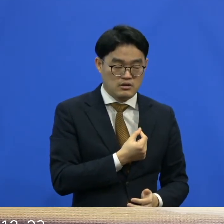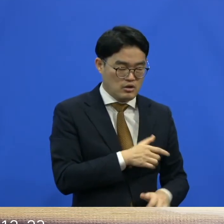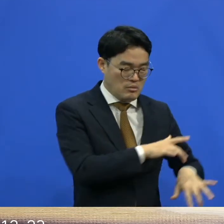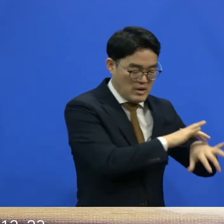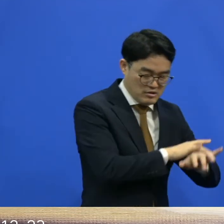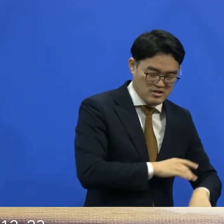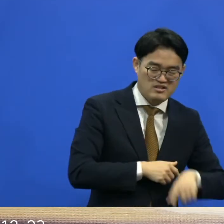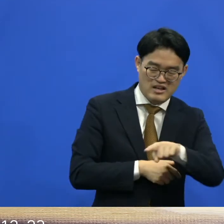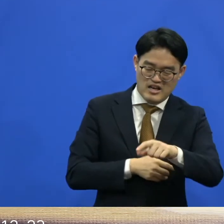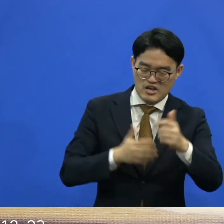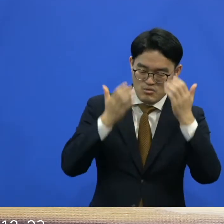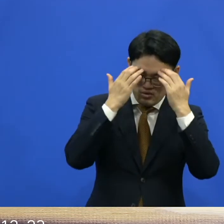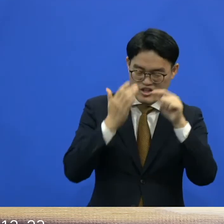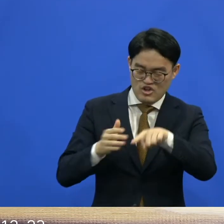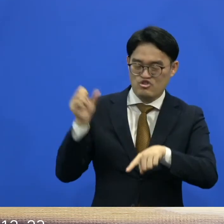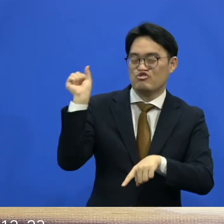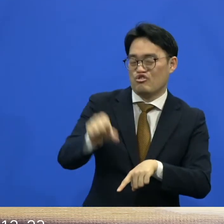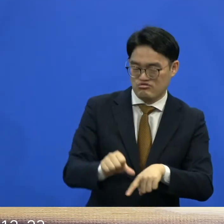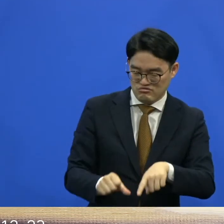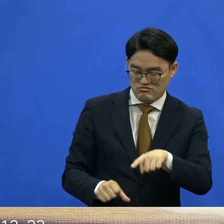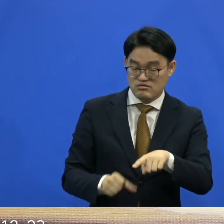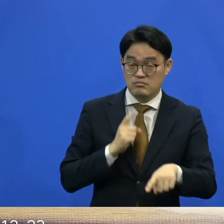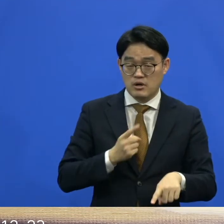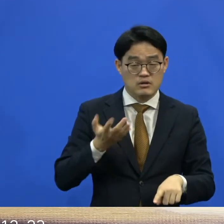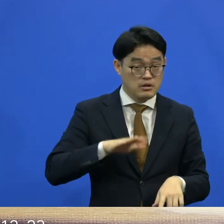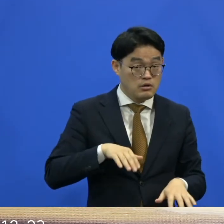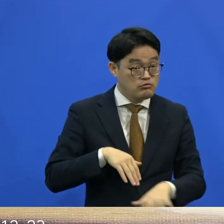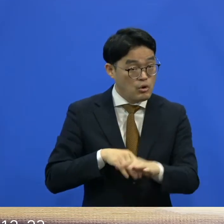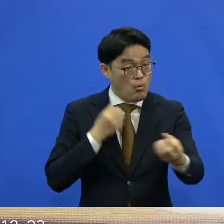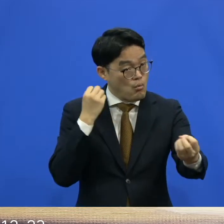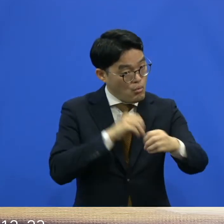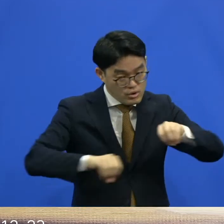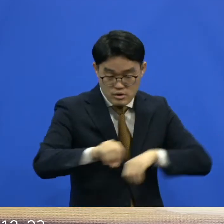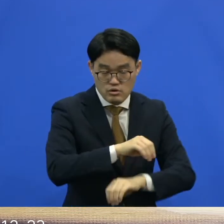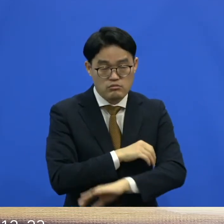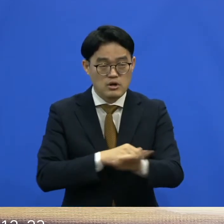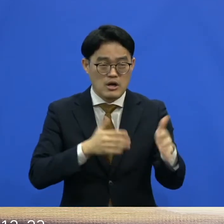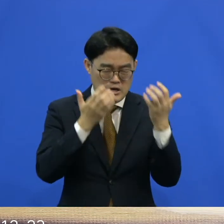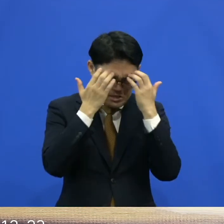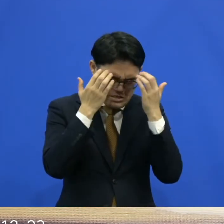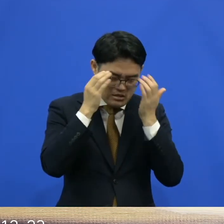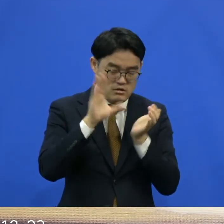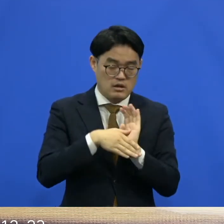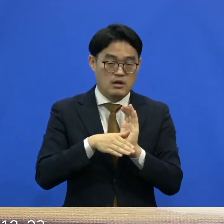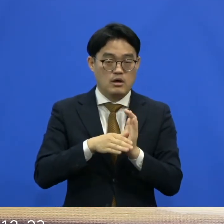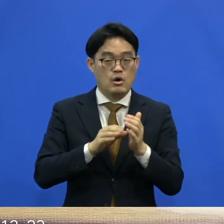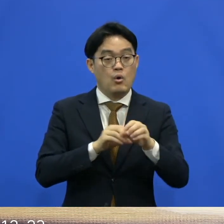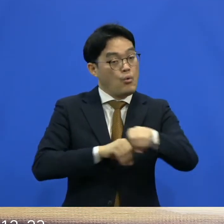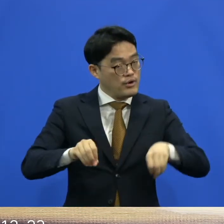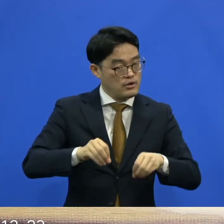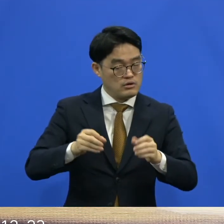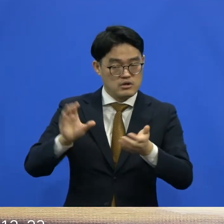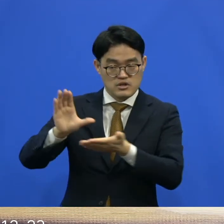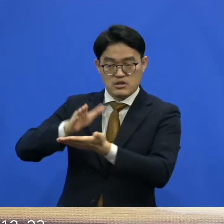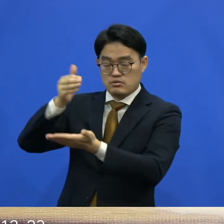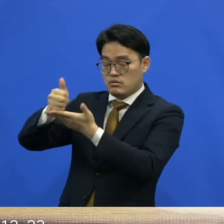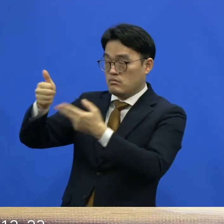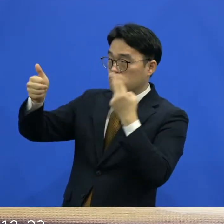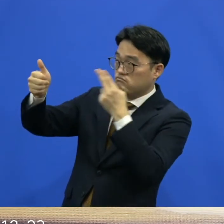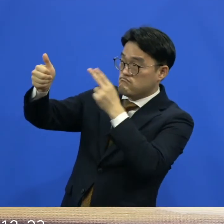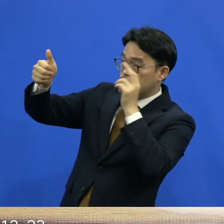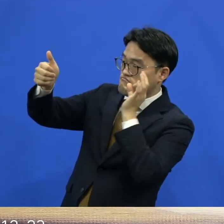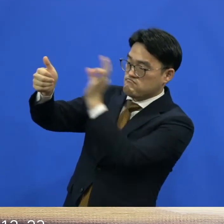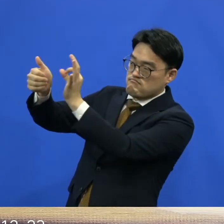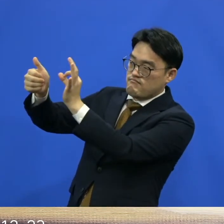짓이라고. 그러나 우리는 고난의 때 그리스도를 바라봐야 돼요. 그래서 믿음은 기다리는 과정을